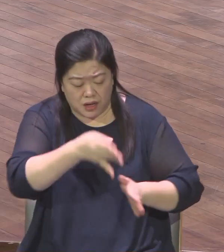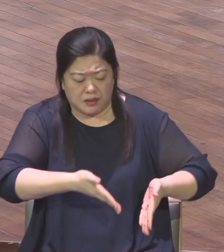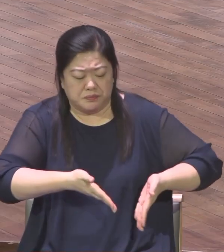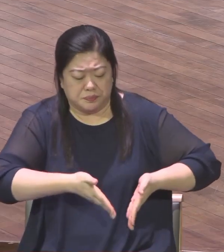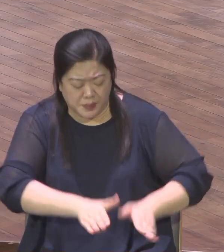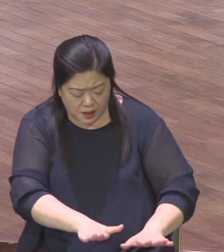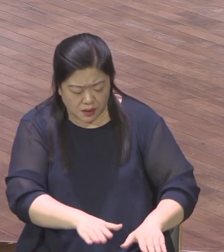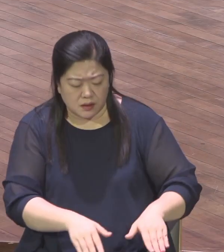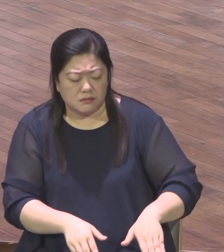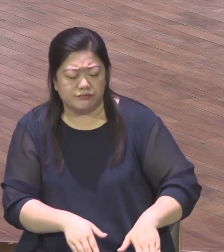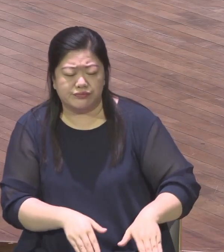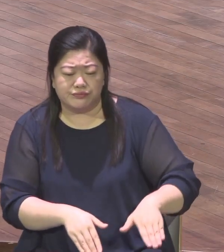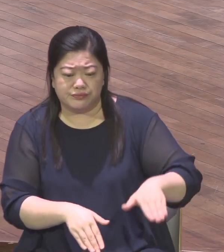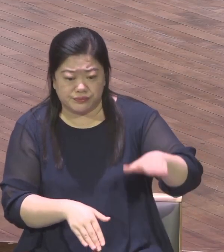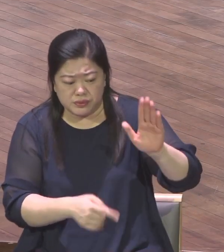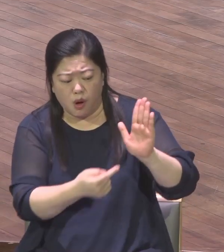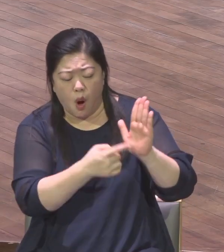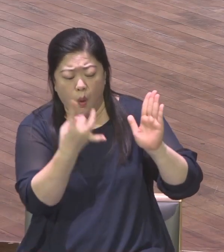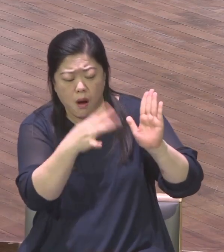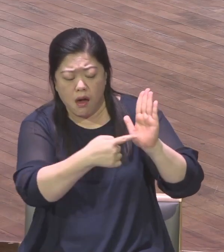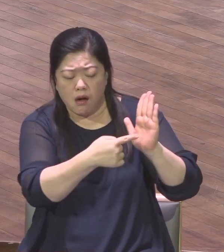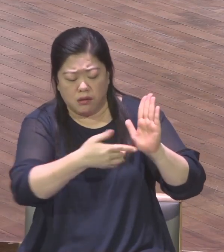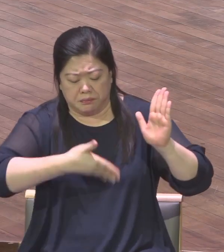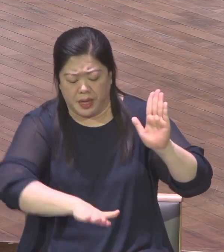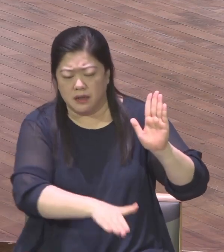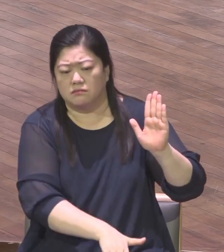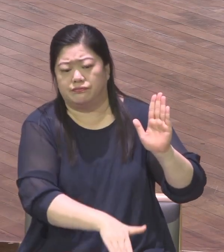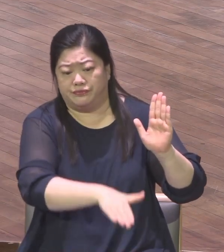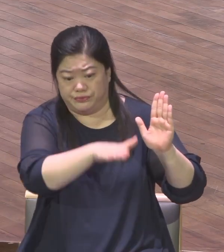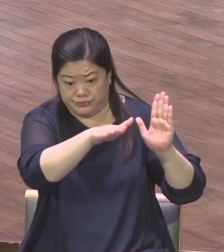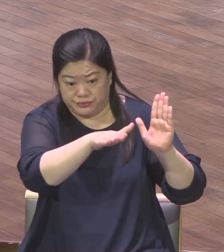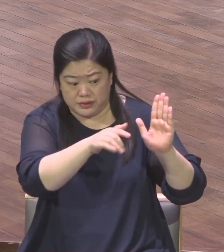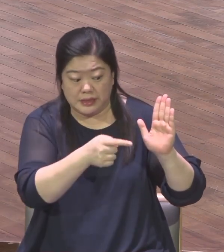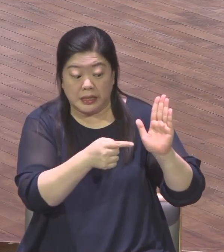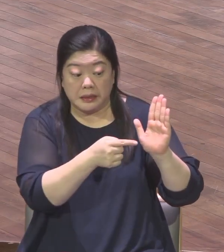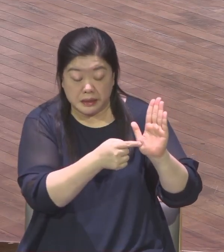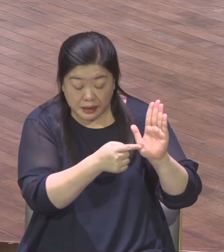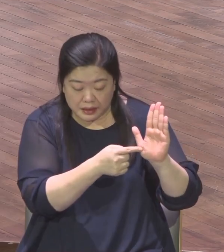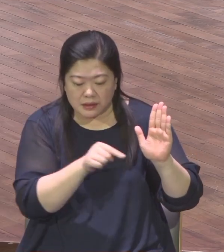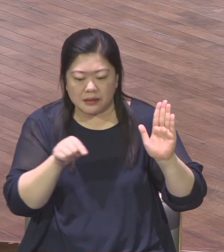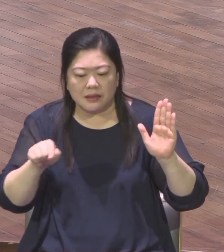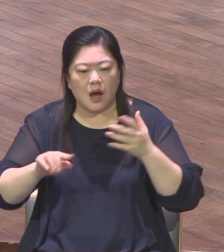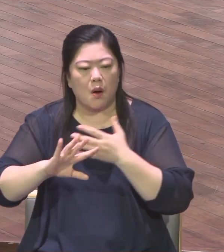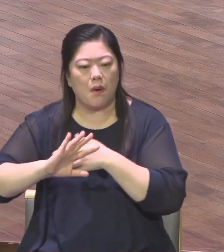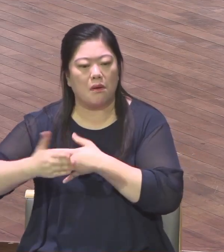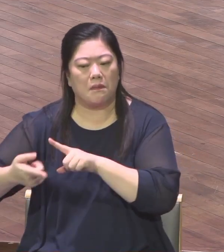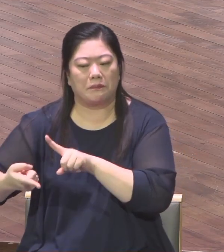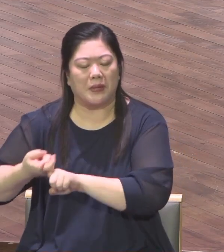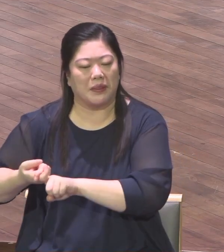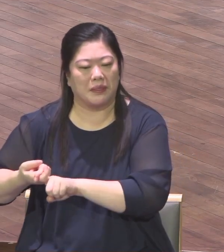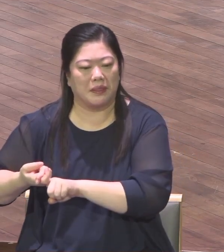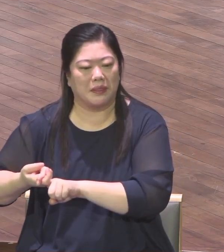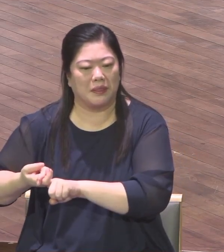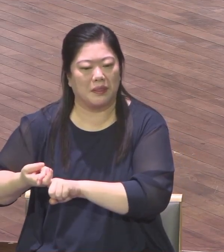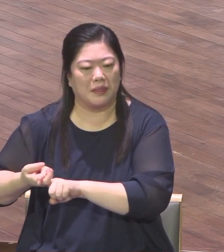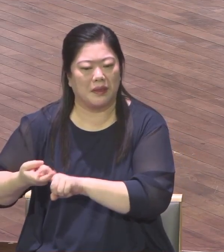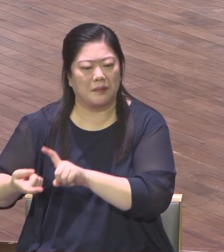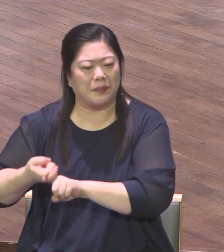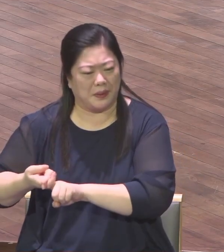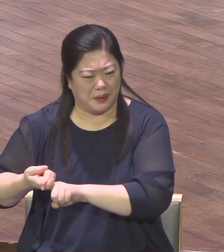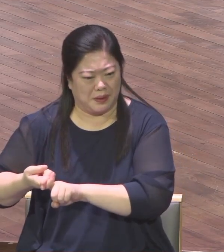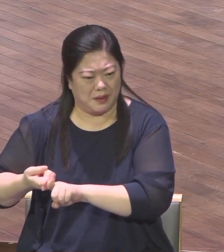집안 출신이에요. 그런데 이 사람이 친바벨론 노선을 걷고